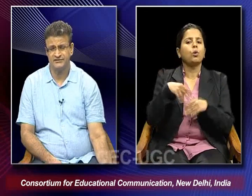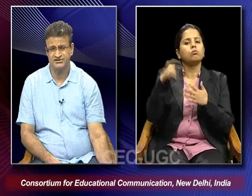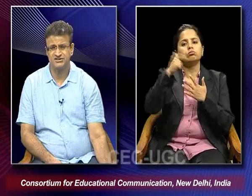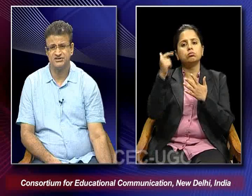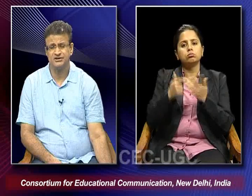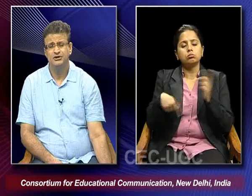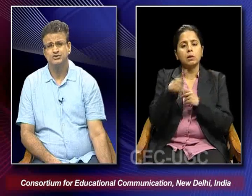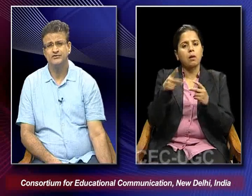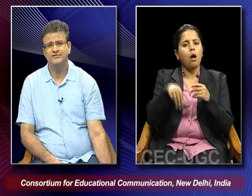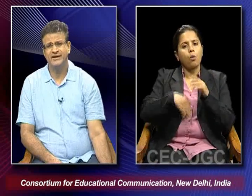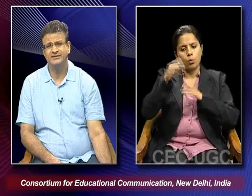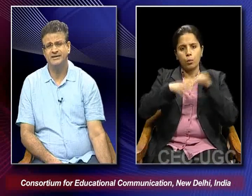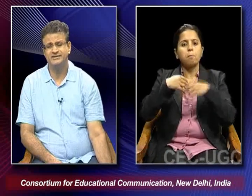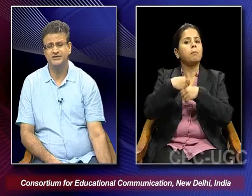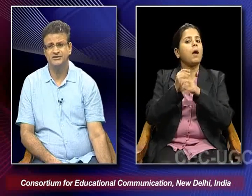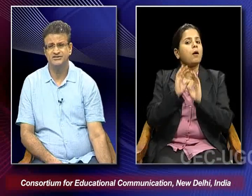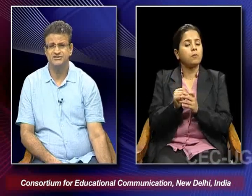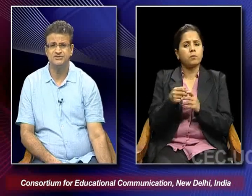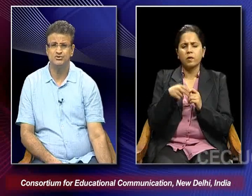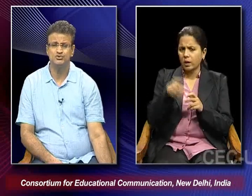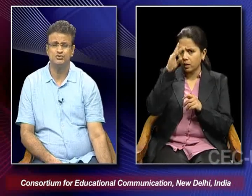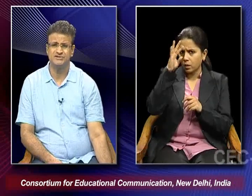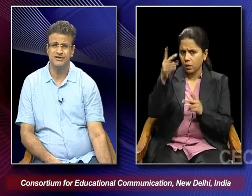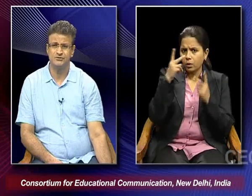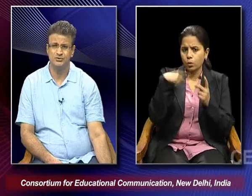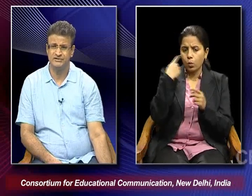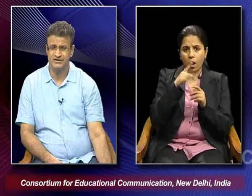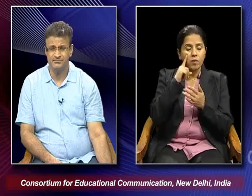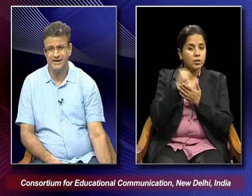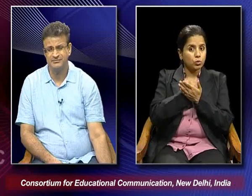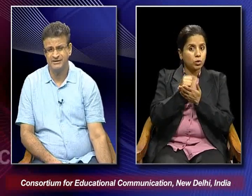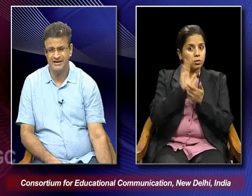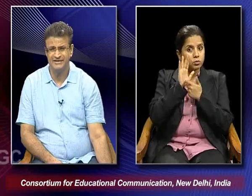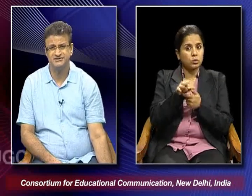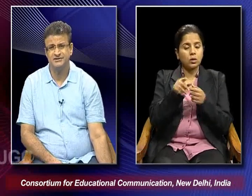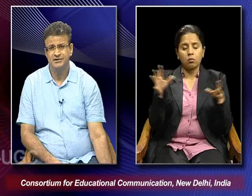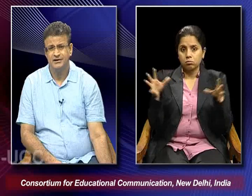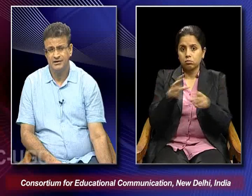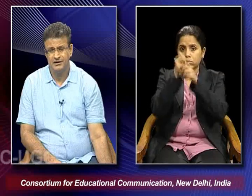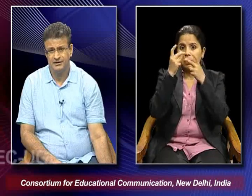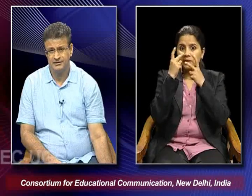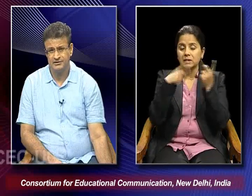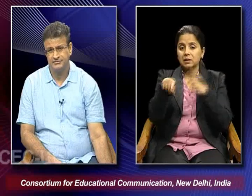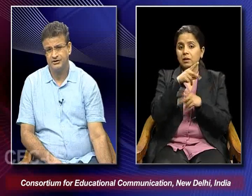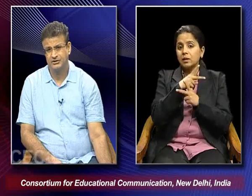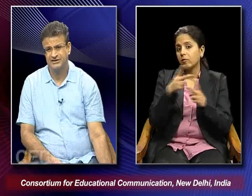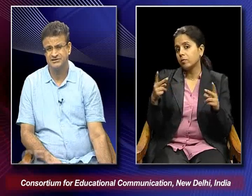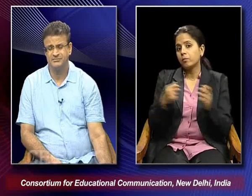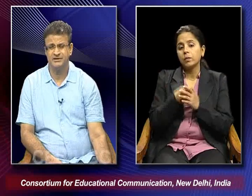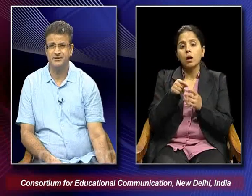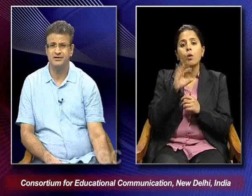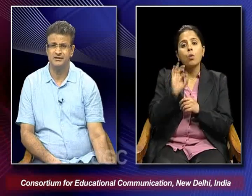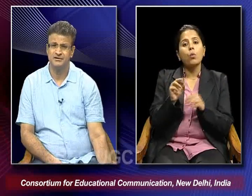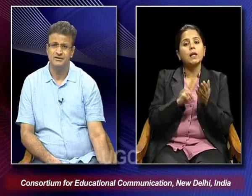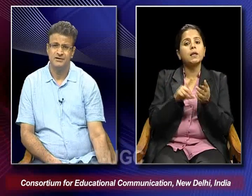narrative structure. So we find that the theoreticians those who try to in a way compartmentalize Neuralism